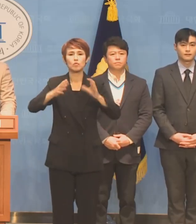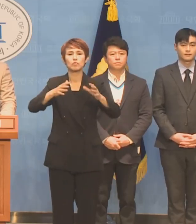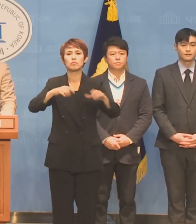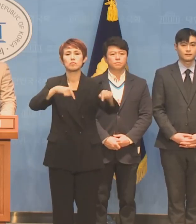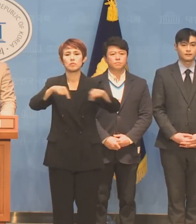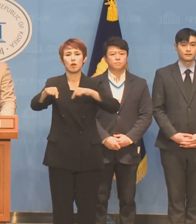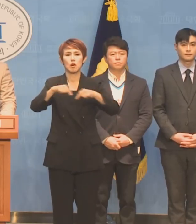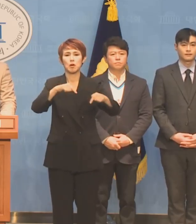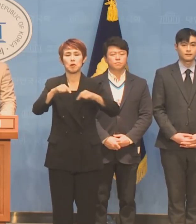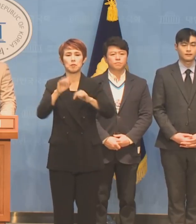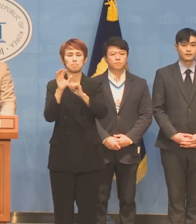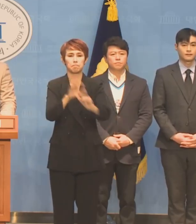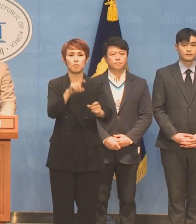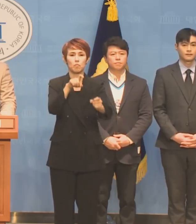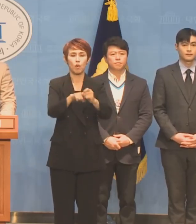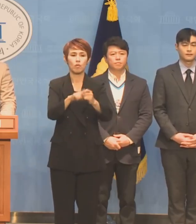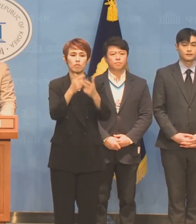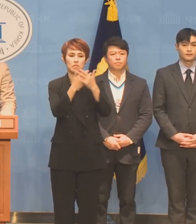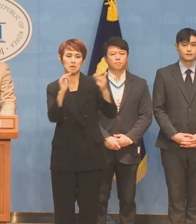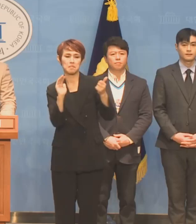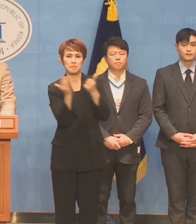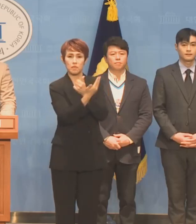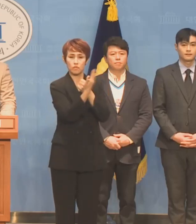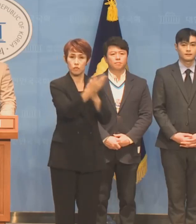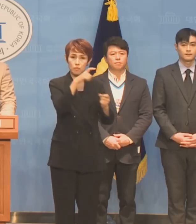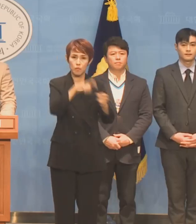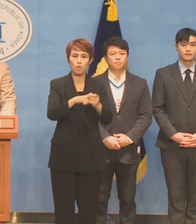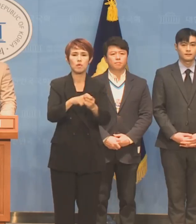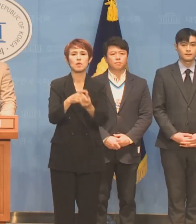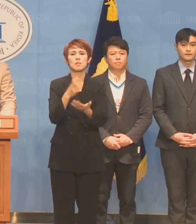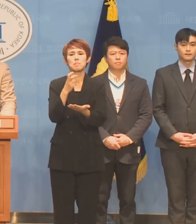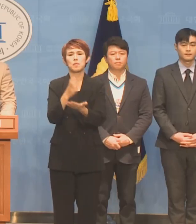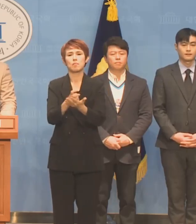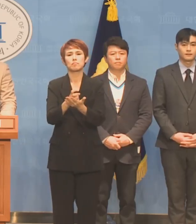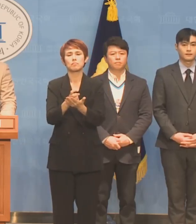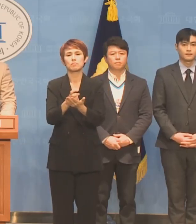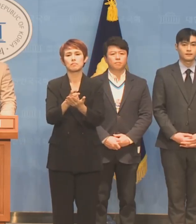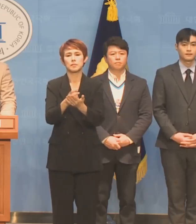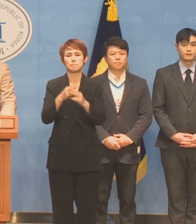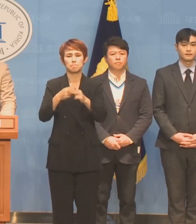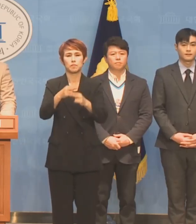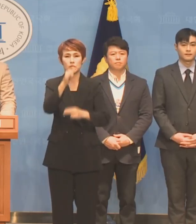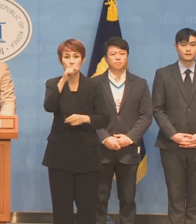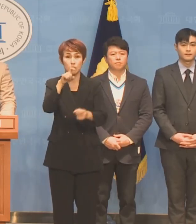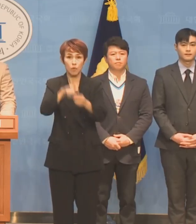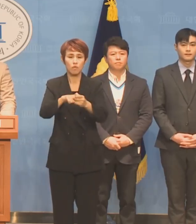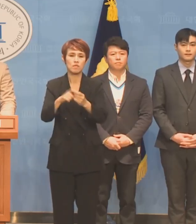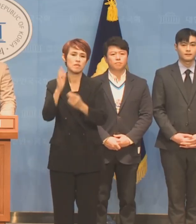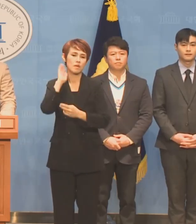통한 아버지 이재명을 지키기 위한 사법지원농단 탄핵임이 드러났습니다.